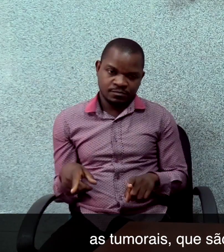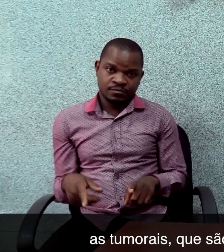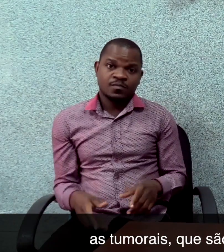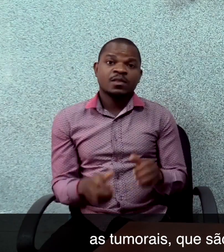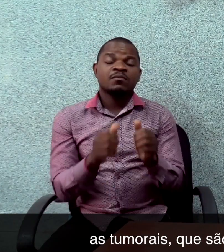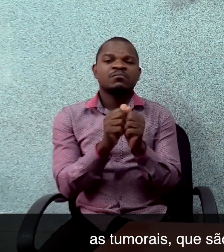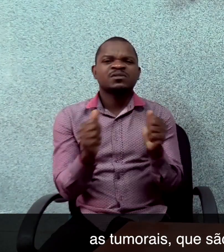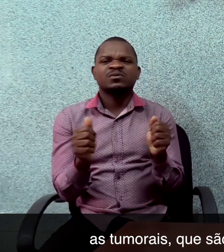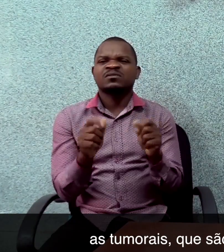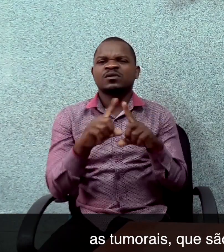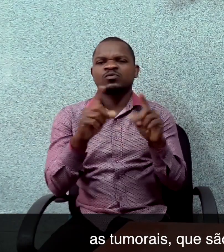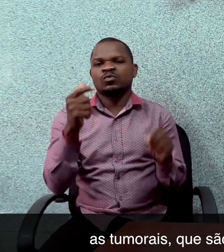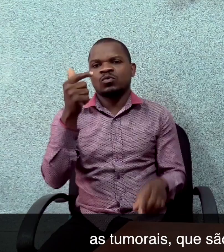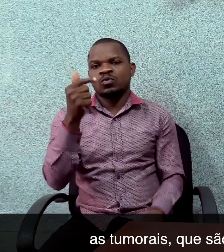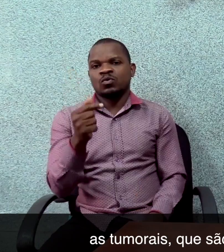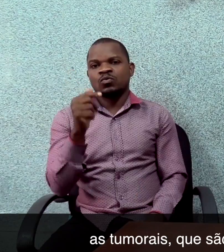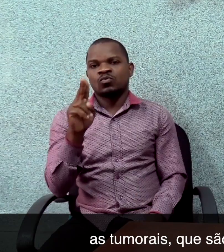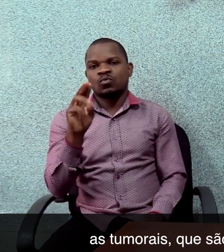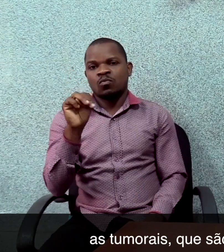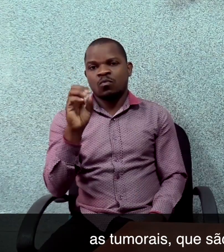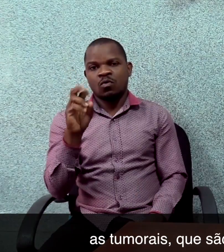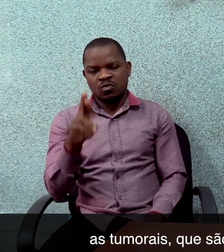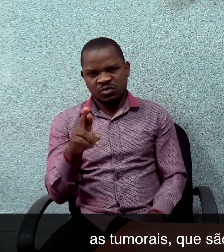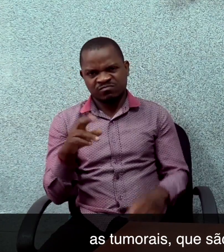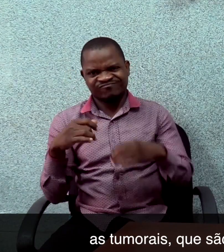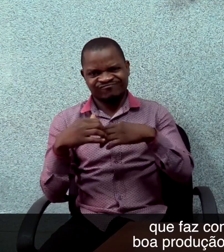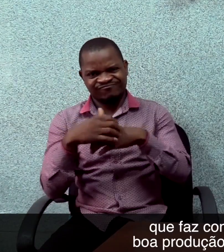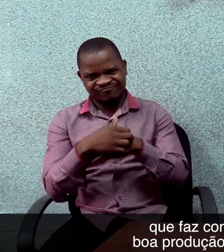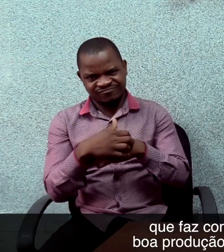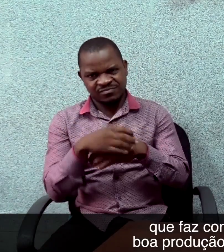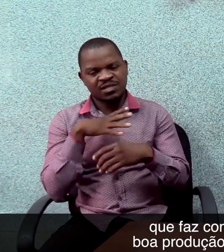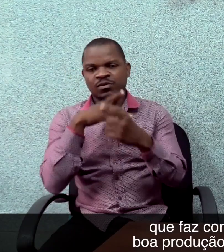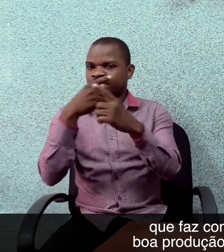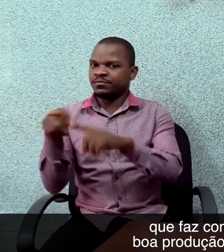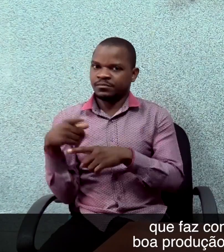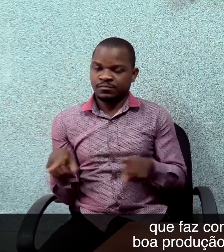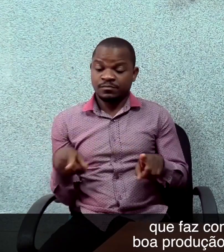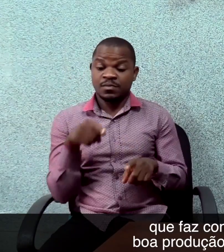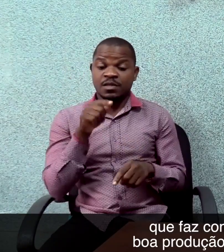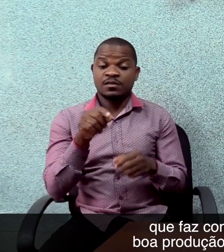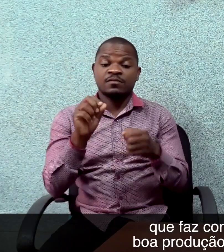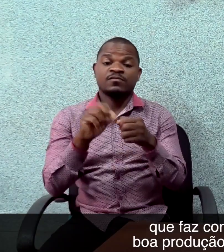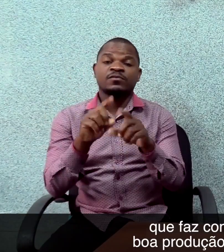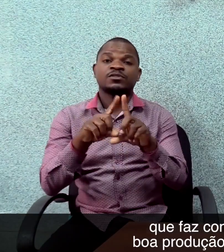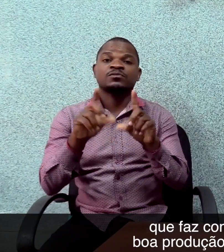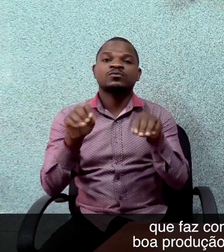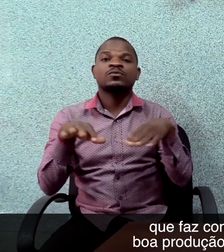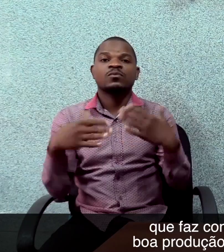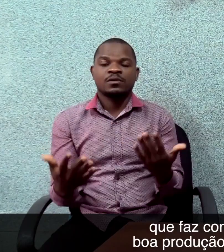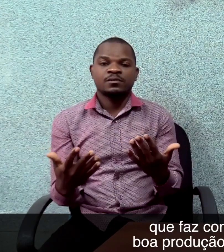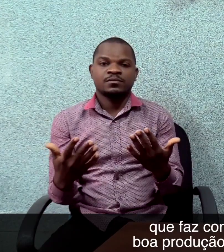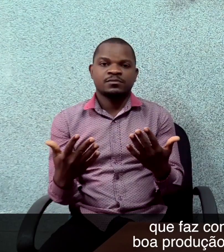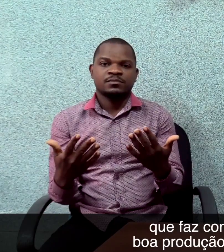as tumorais, que são os tumores benignos e malignos, que faz com que não haja uma